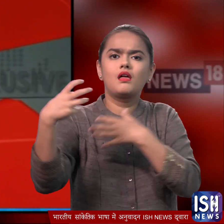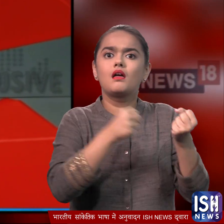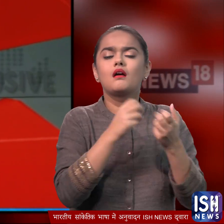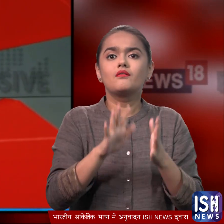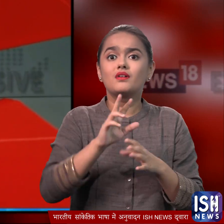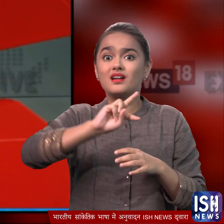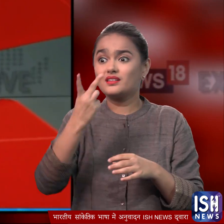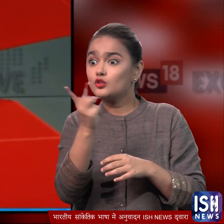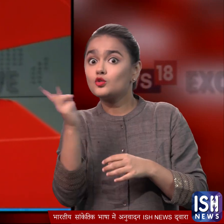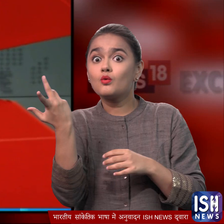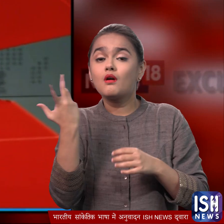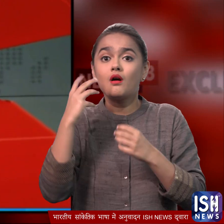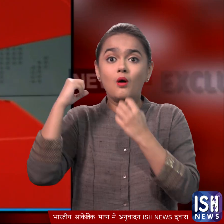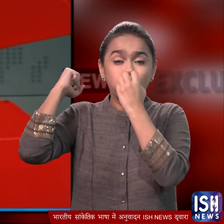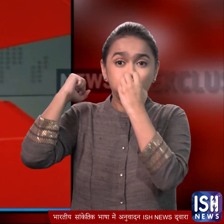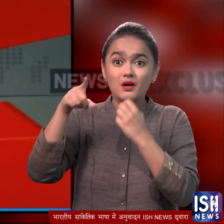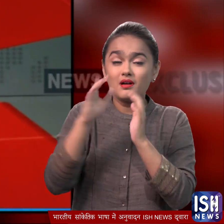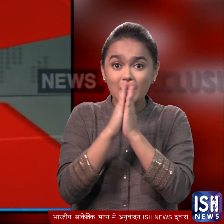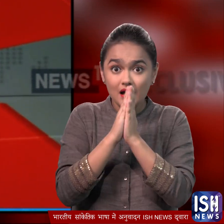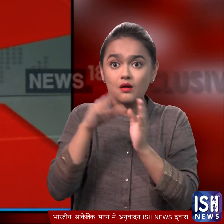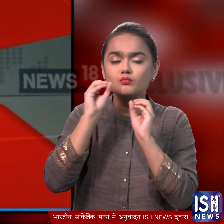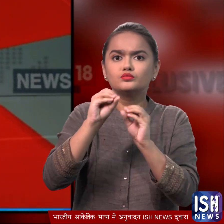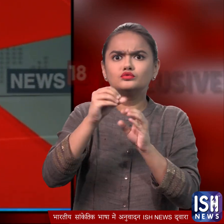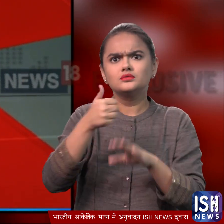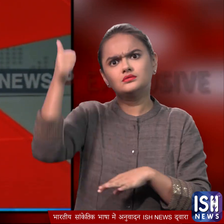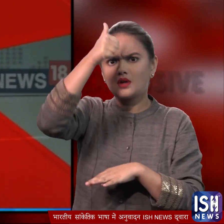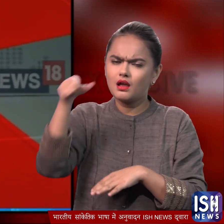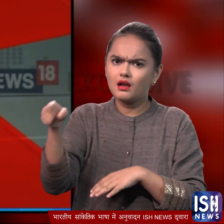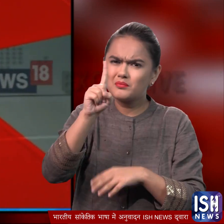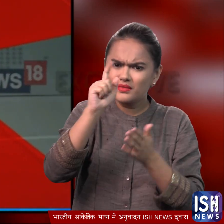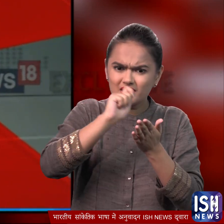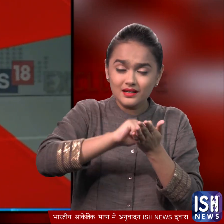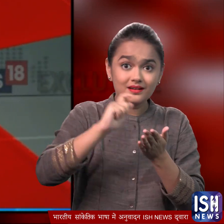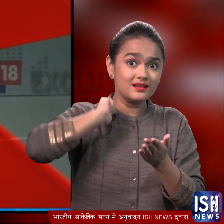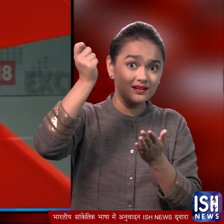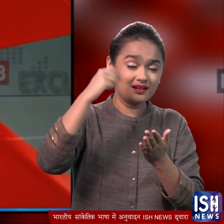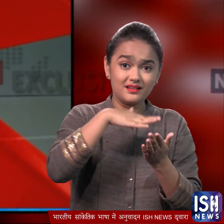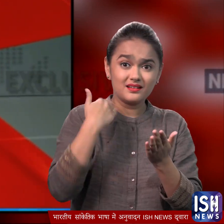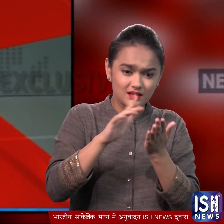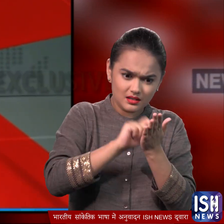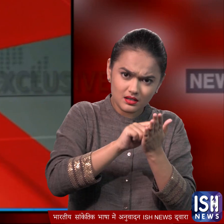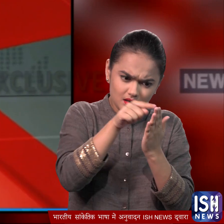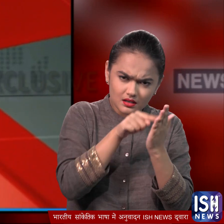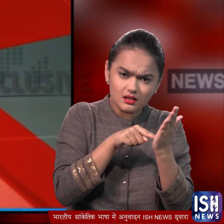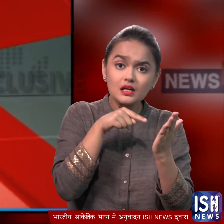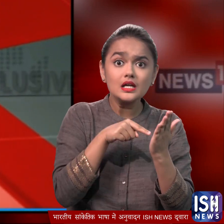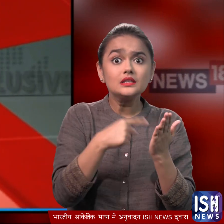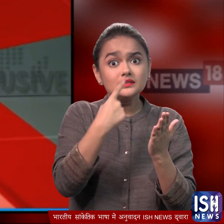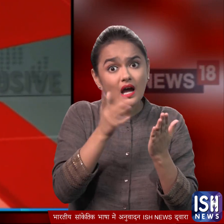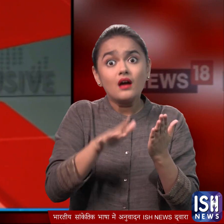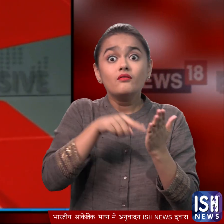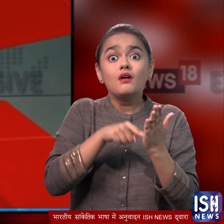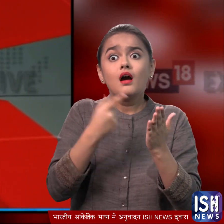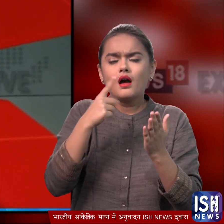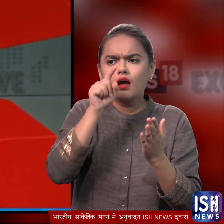आरोपी प्रयागराज के बड़े हनुमान मंदिर के पुजारी थे। लेकिन जिस सुसाइड नोट के आधार पर पुलिस ने आरोपियों को गिरफ्तार किया उसी पर